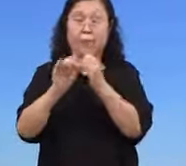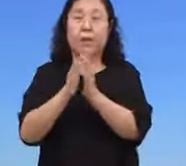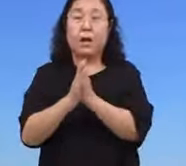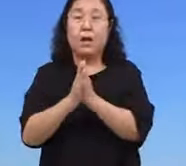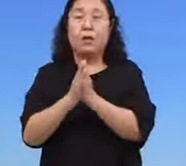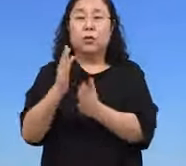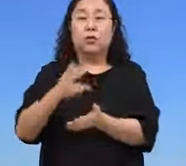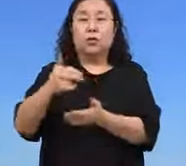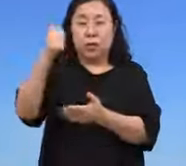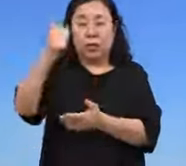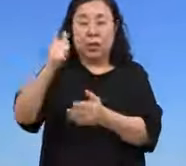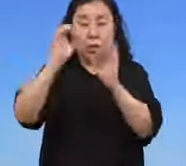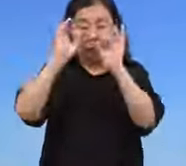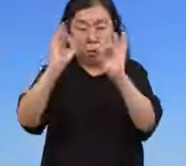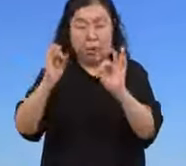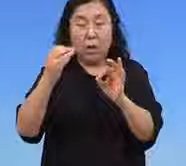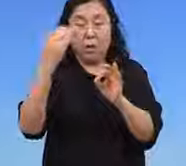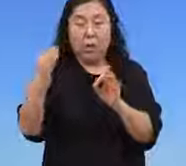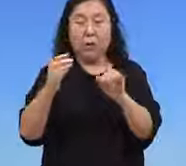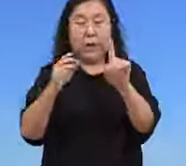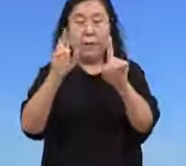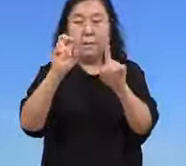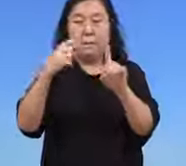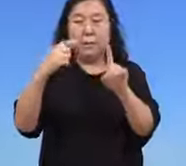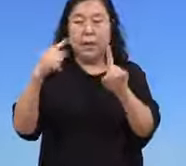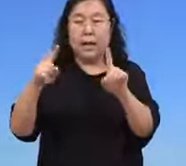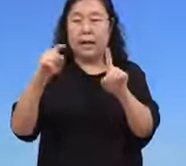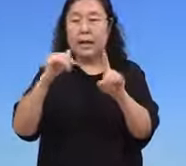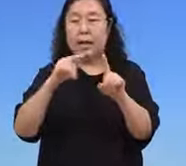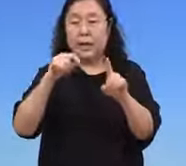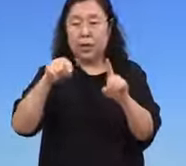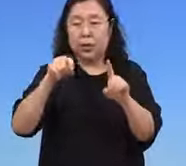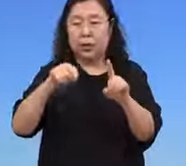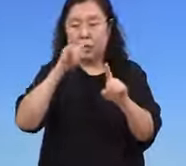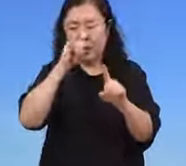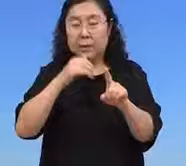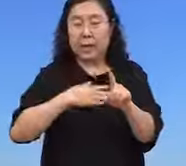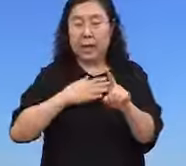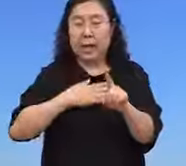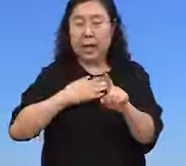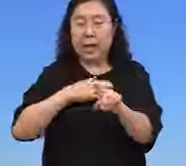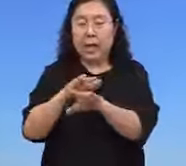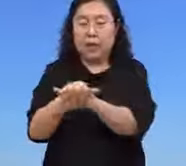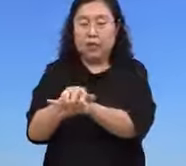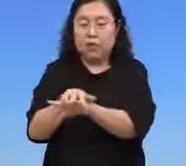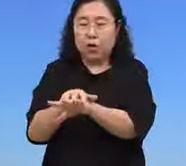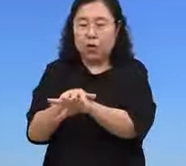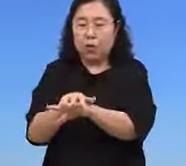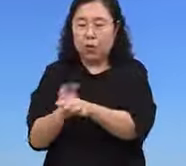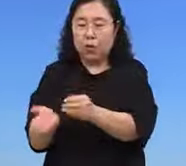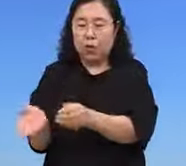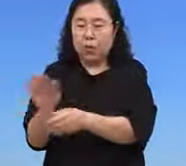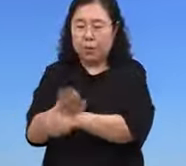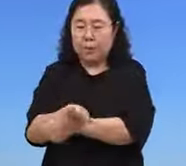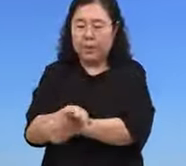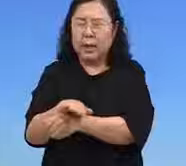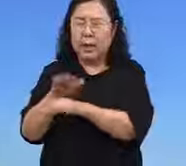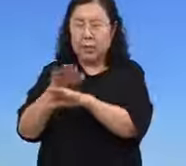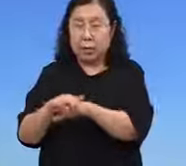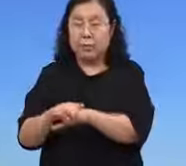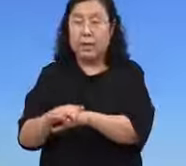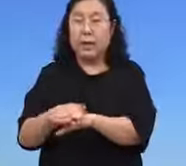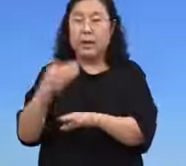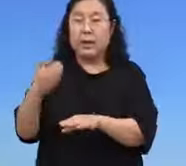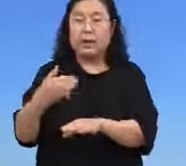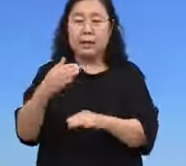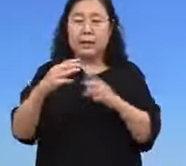사람이 와서 이르되 주인이여 보소서 당신의 한 문화가 여기 있나이다. 내가 수건으로 싸두었었나이다. 이는 당신이